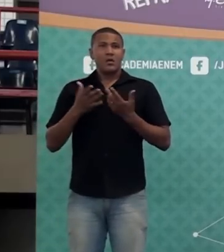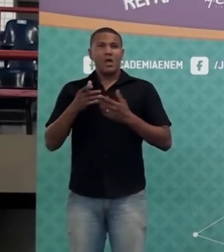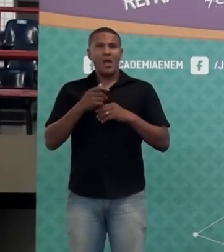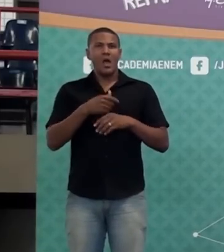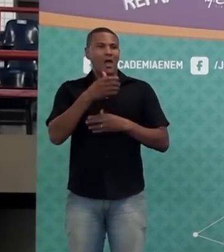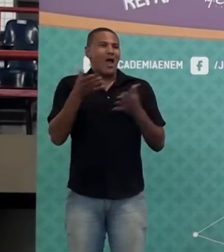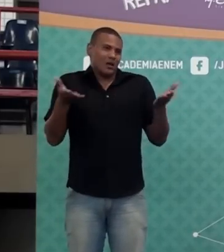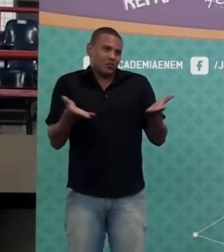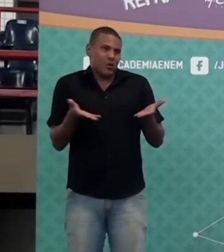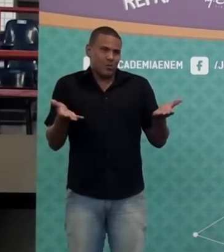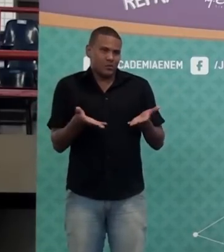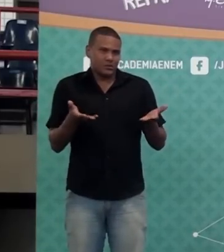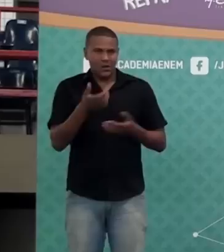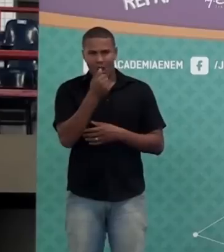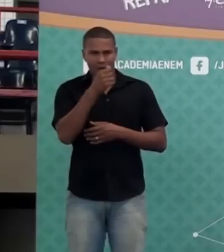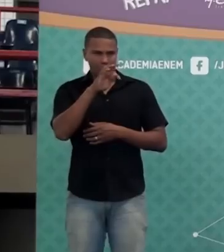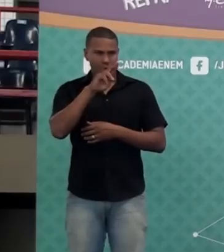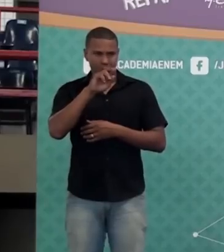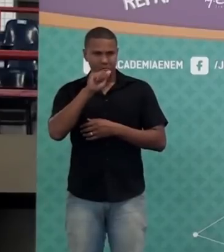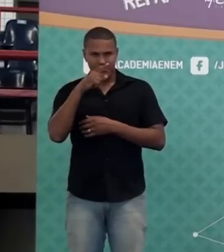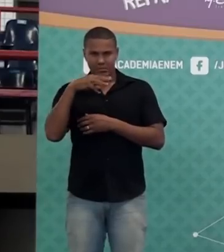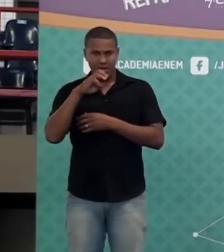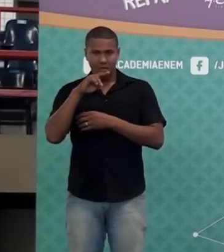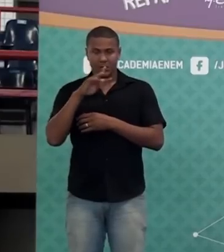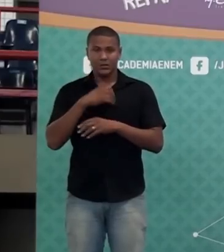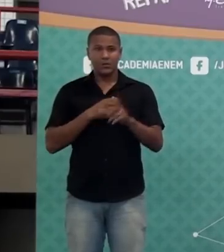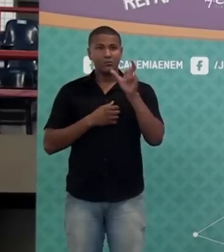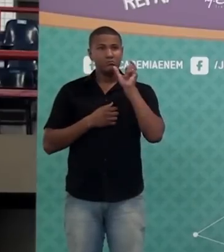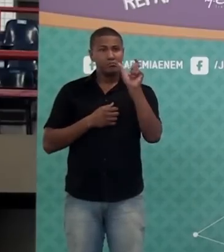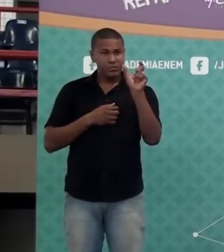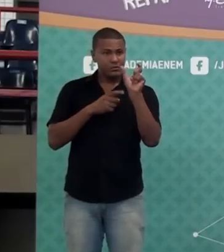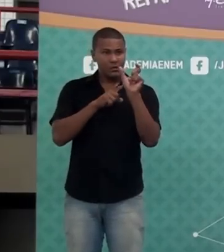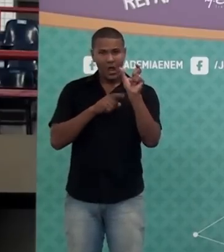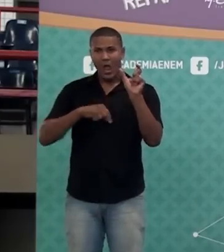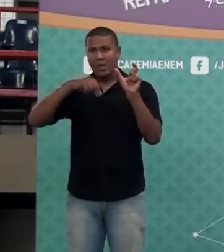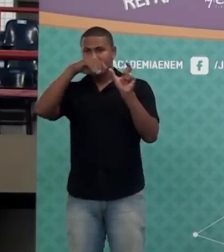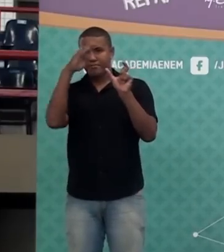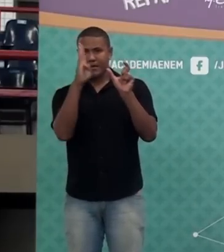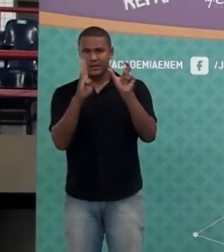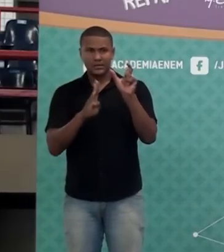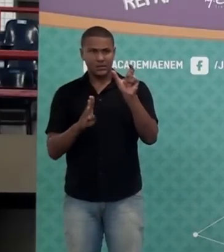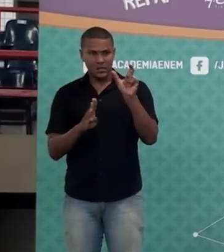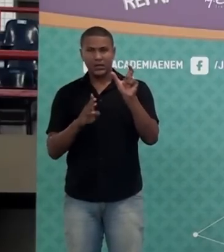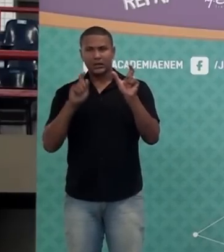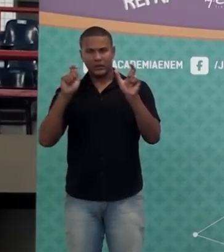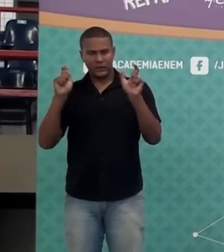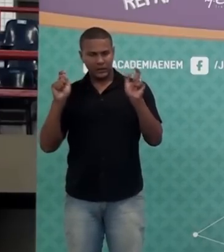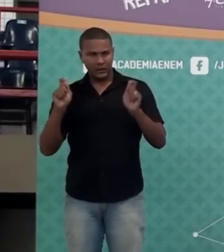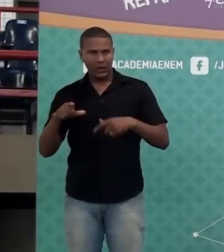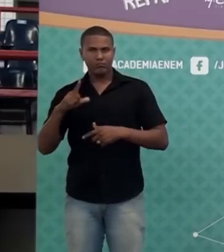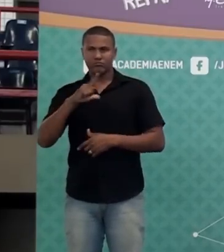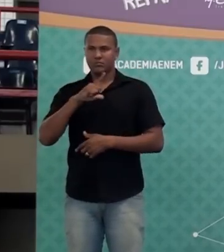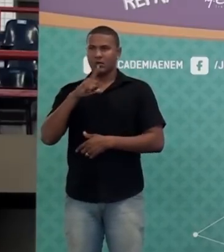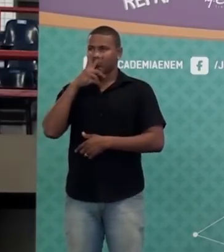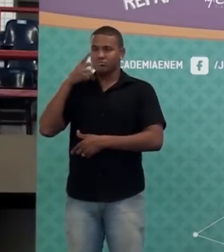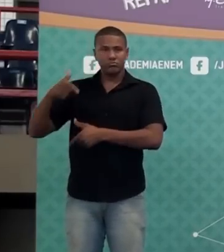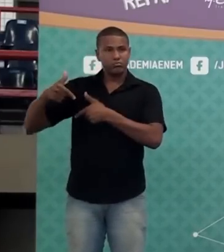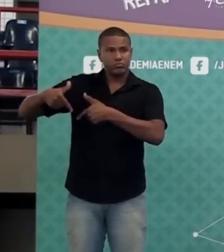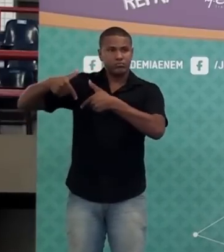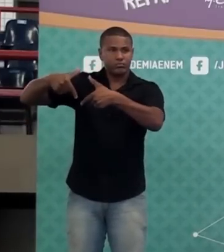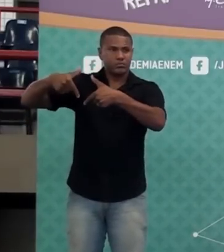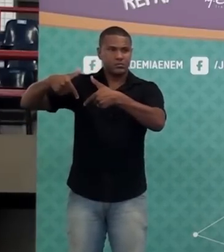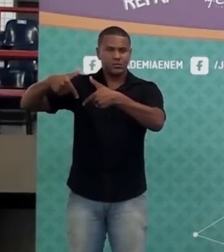atualmente, a educação brasileira apresenta muitos desafios. Aqui tem um erro